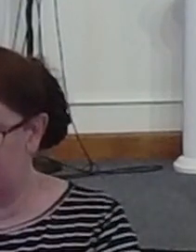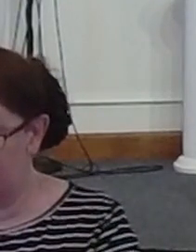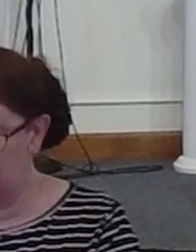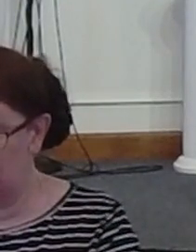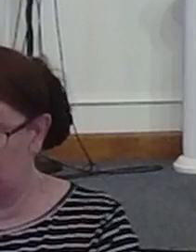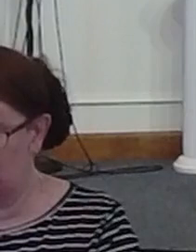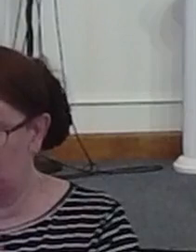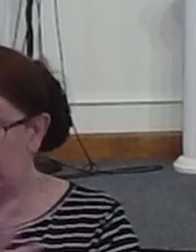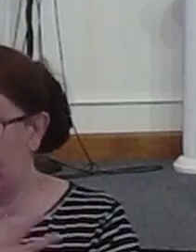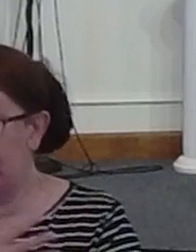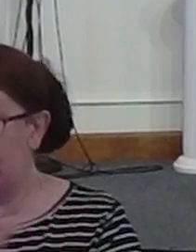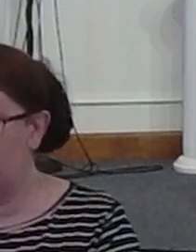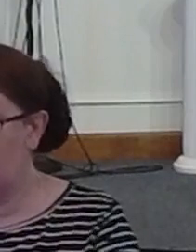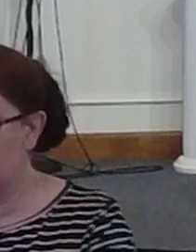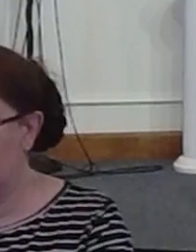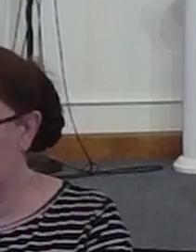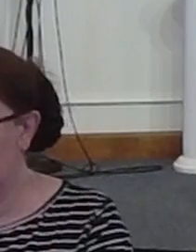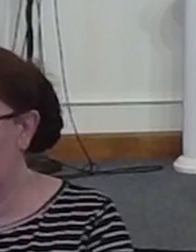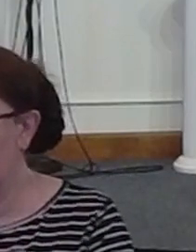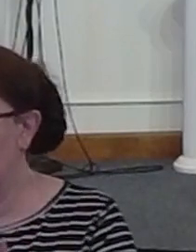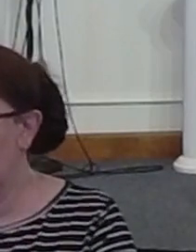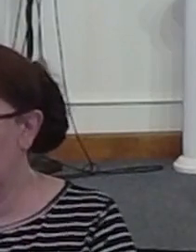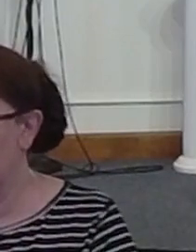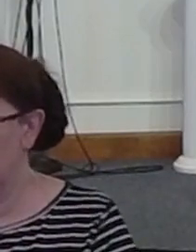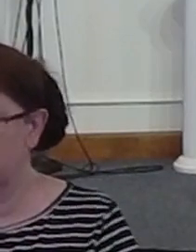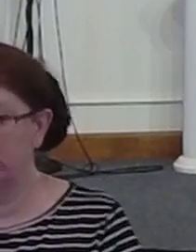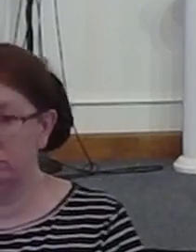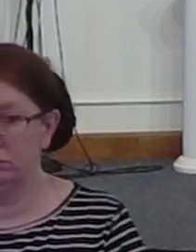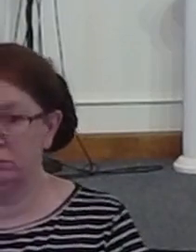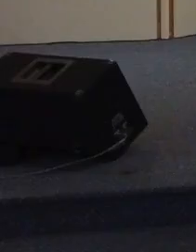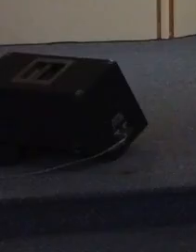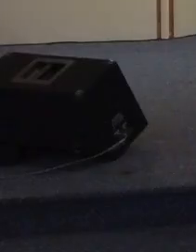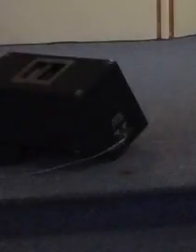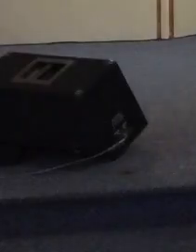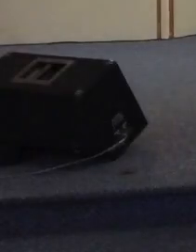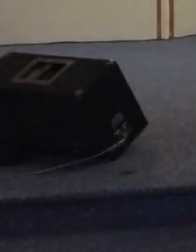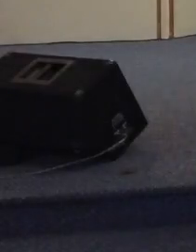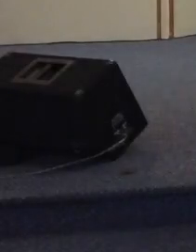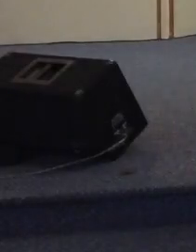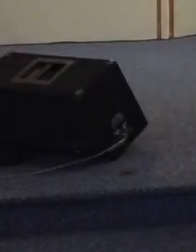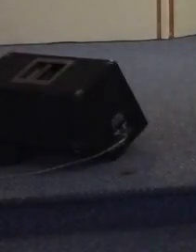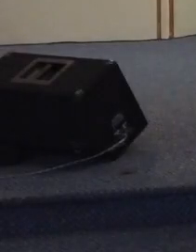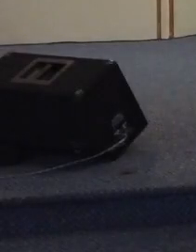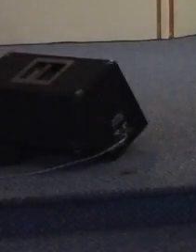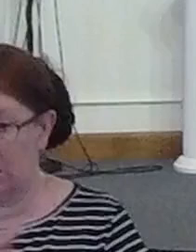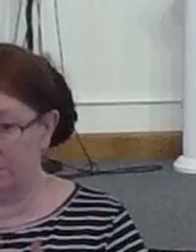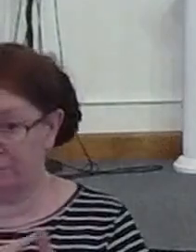fiel y fracasaron también. Cada uno de ellos falló.